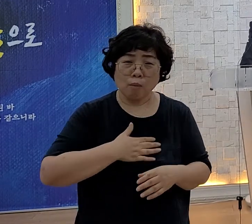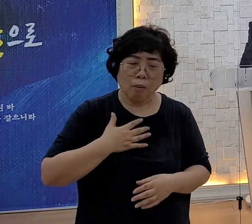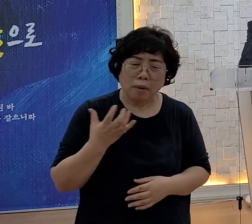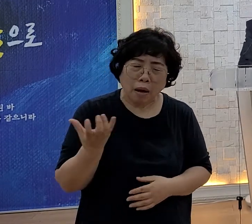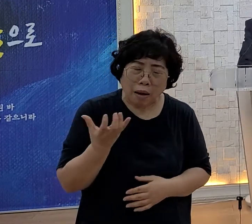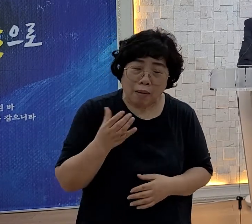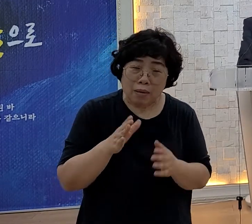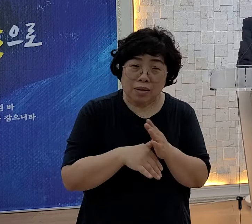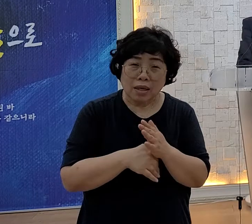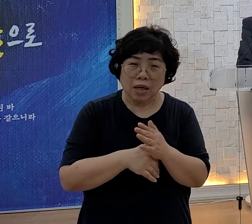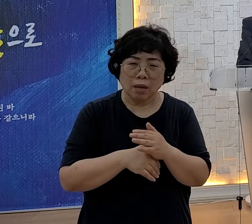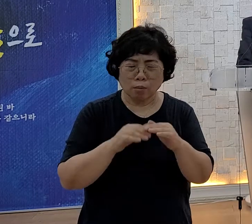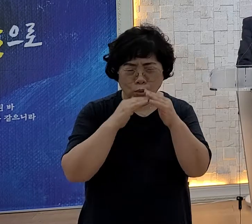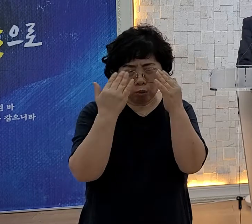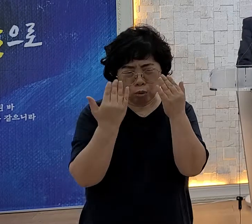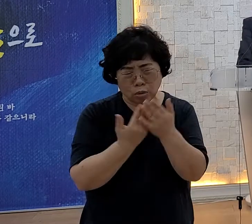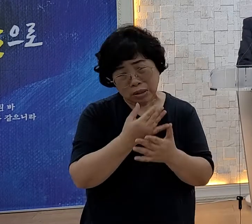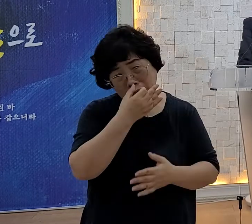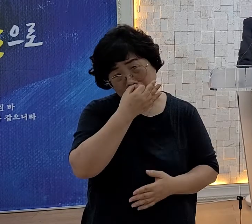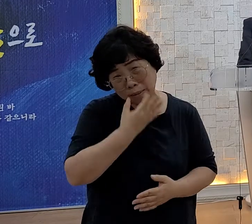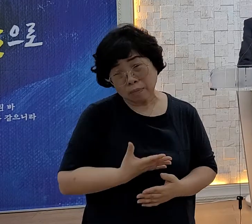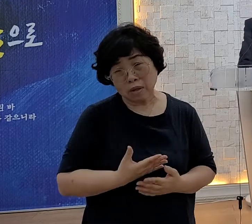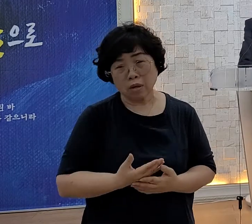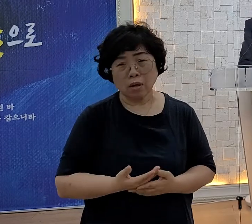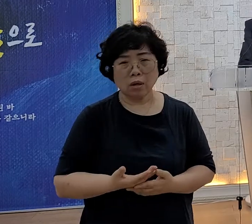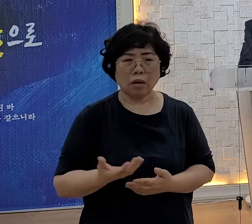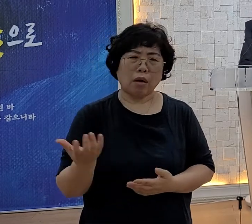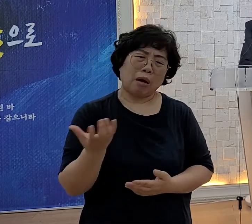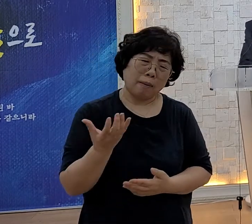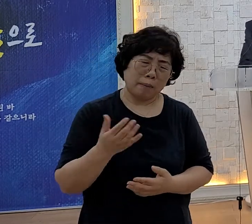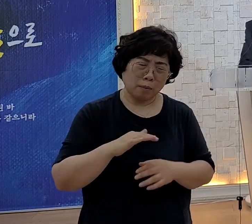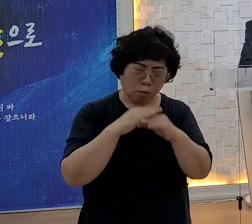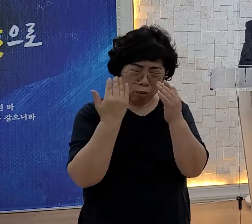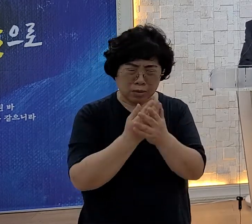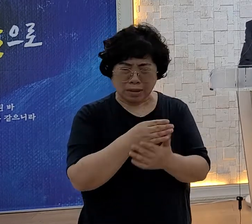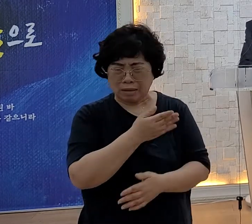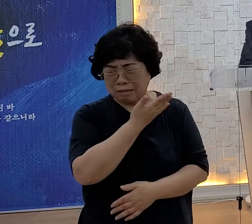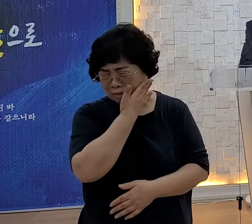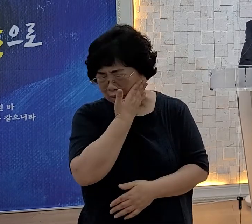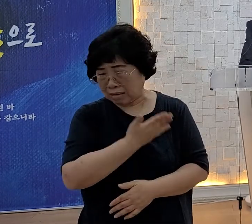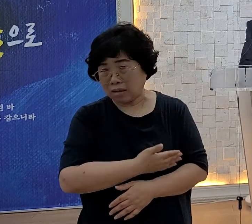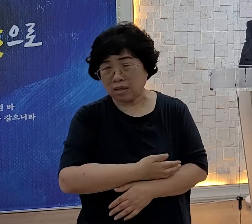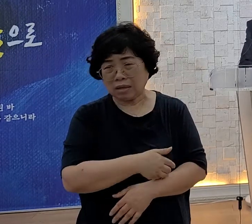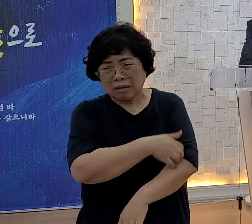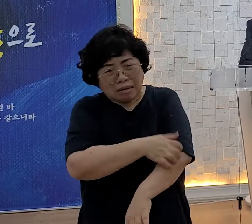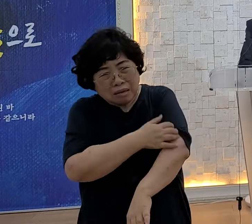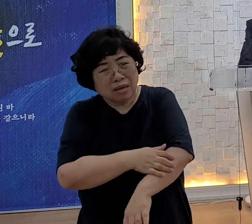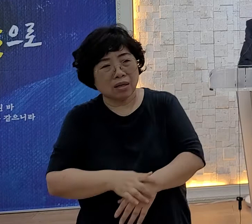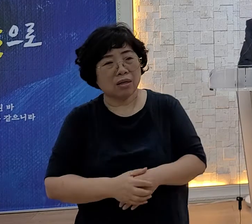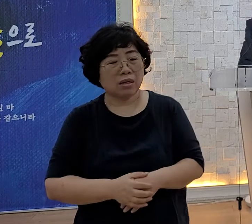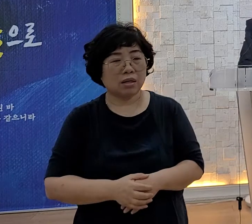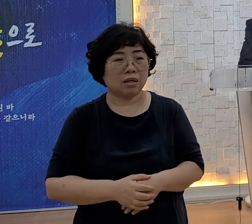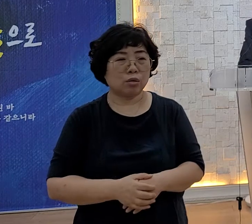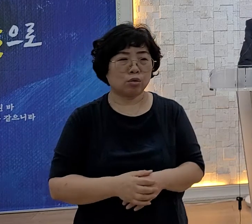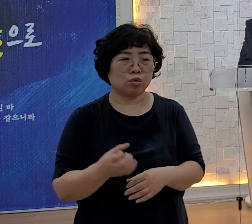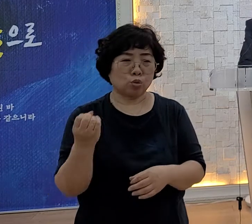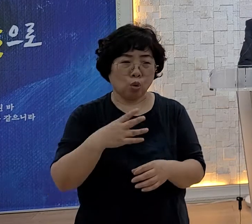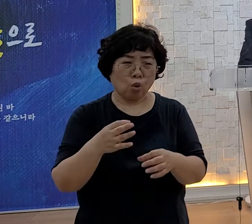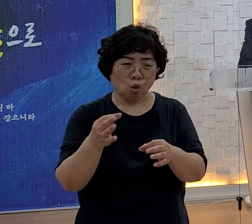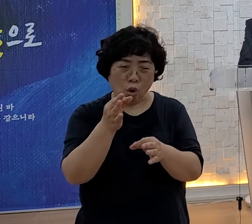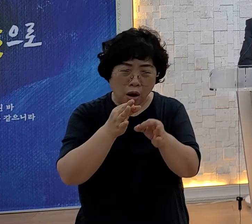어떻습니까? 모든 게 힘듭니다. 몸이 아픈데 만사가 귀찮고 어렵게 되죠. 여러분 경제적으로 어려우면 어떻게